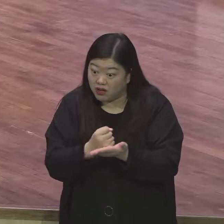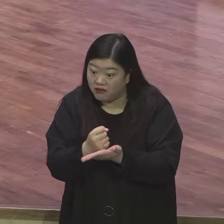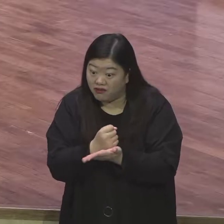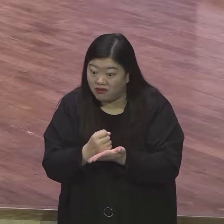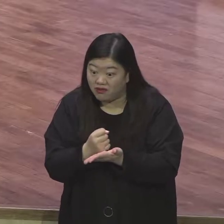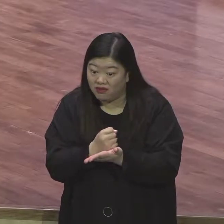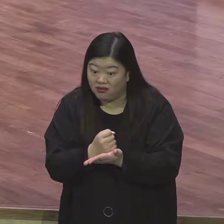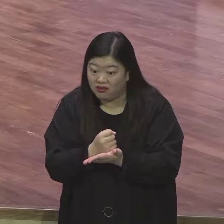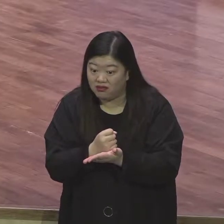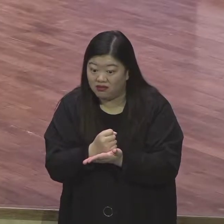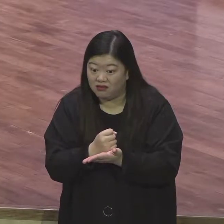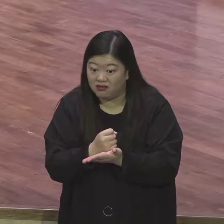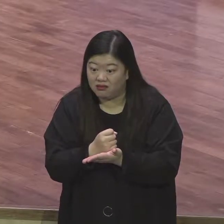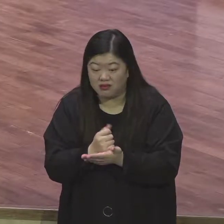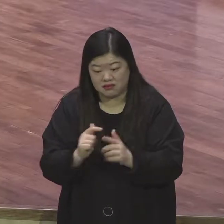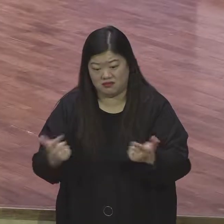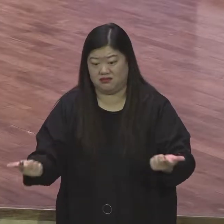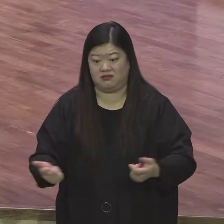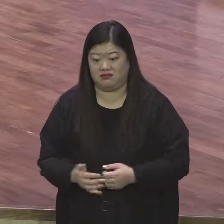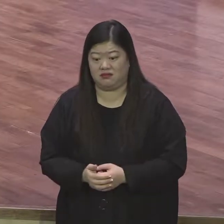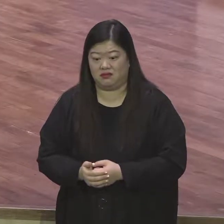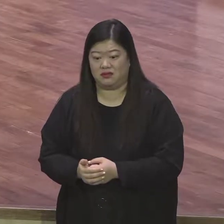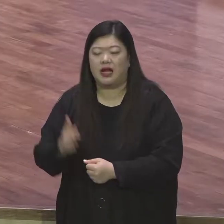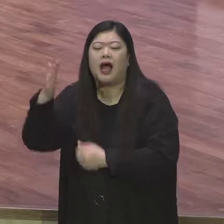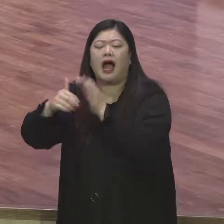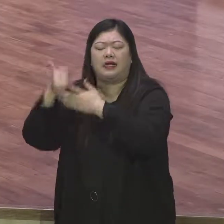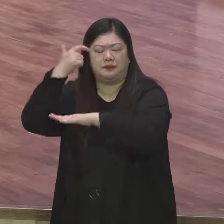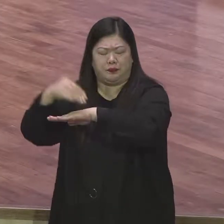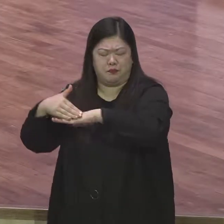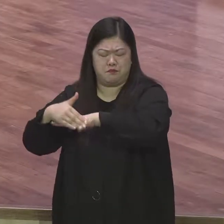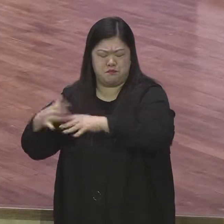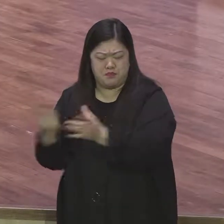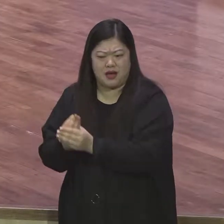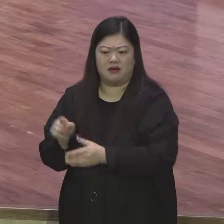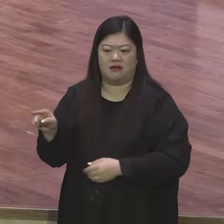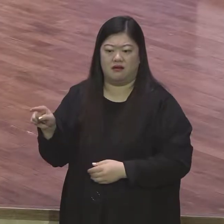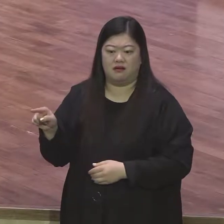저와 여러분도 우리 만남이 우연이 아니에요.